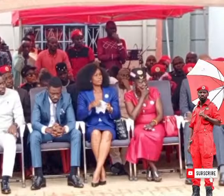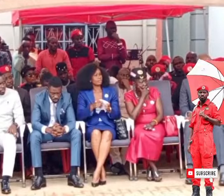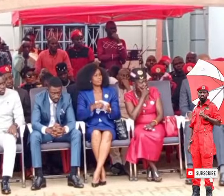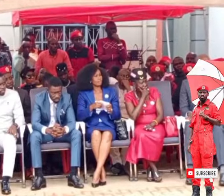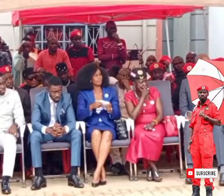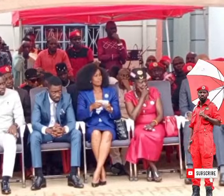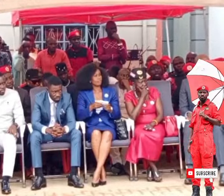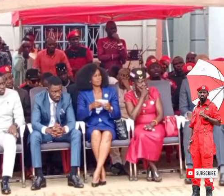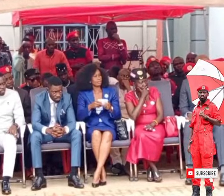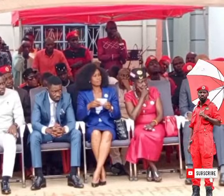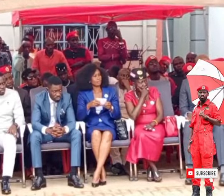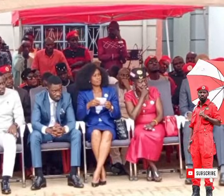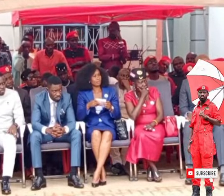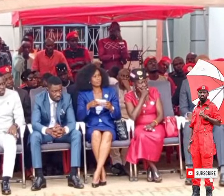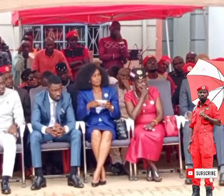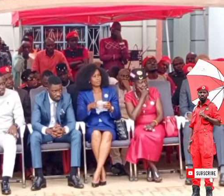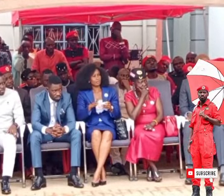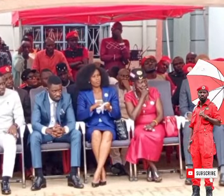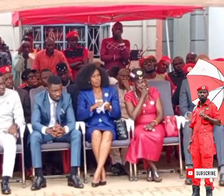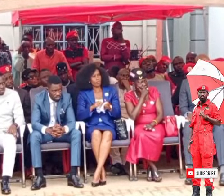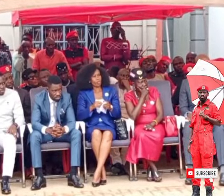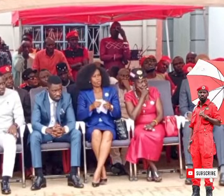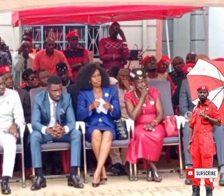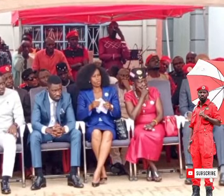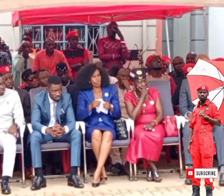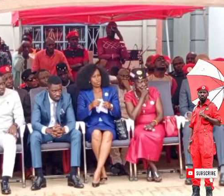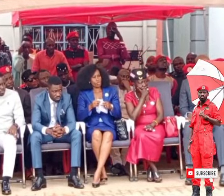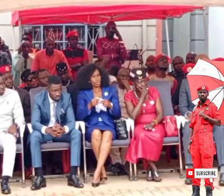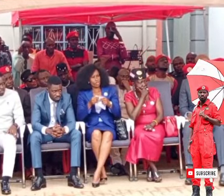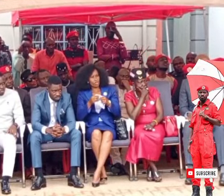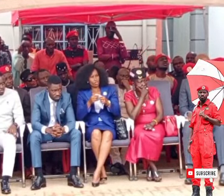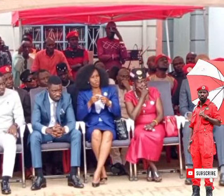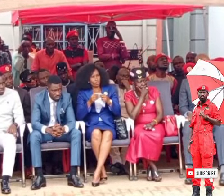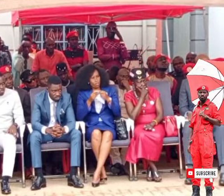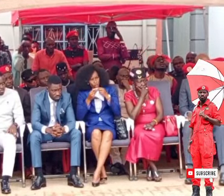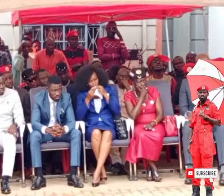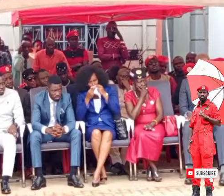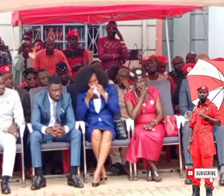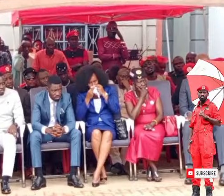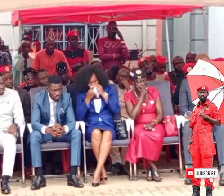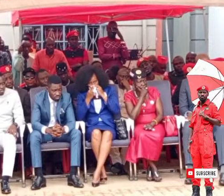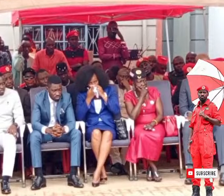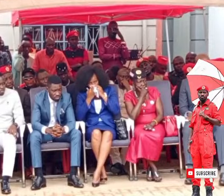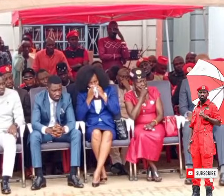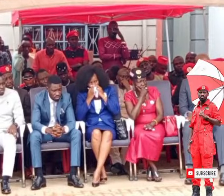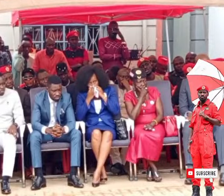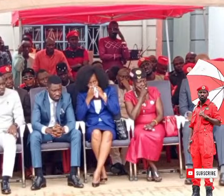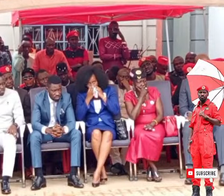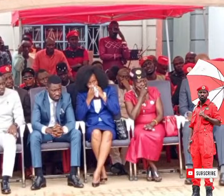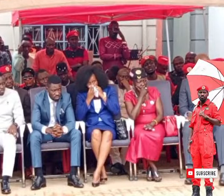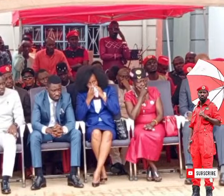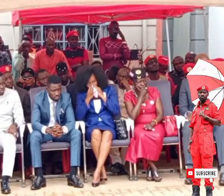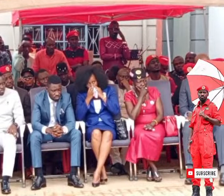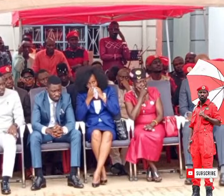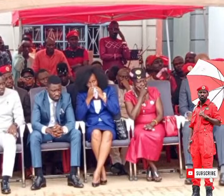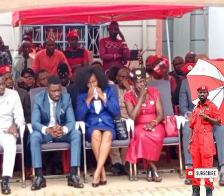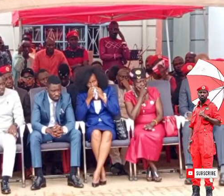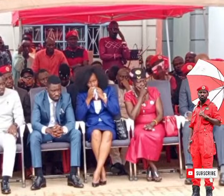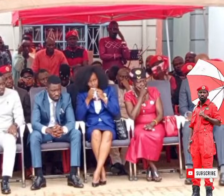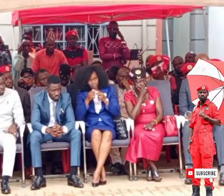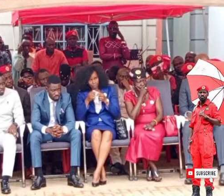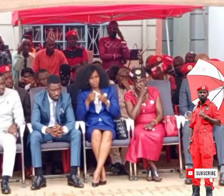ate kyakolima ate byomulima niyadde babasira tubeera tuva ku bibobawa twali batubeeraddewo